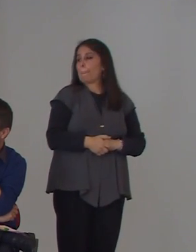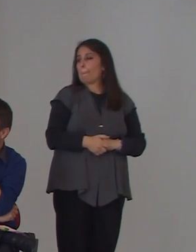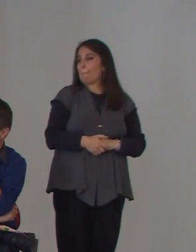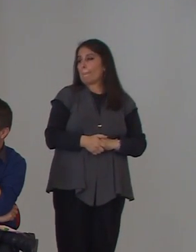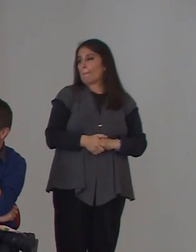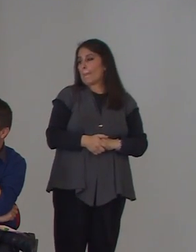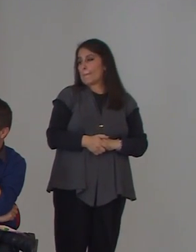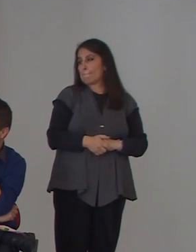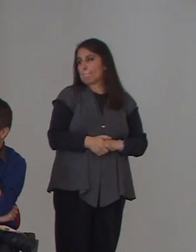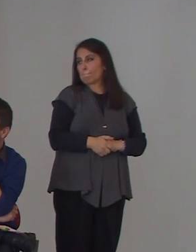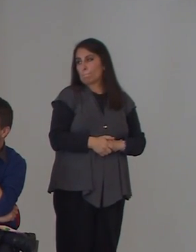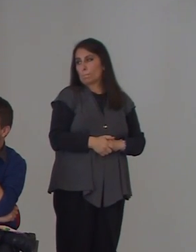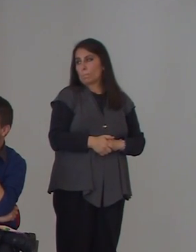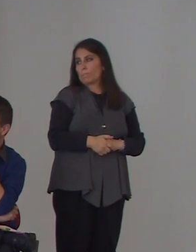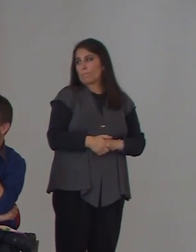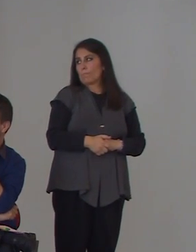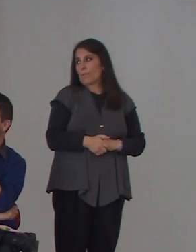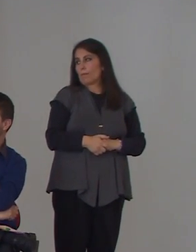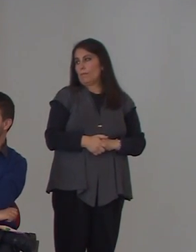compartirles